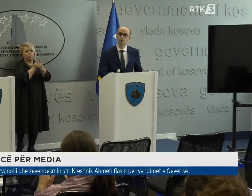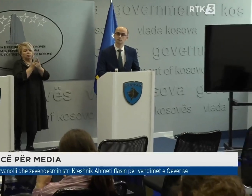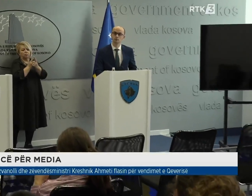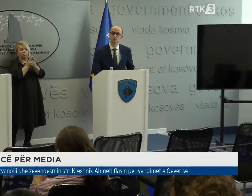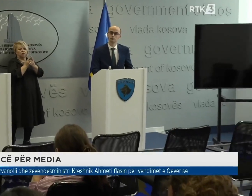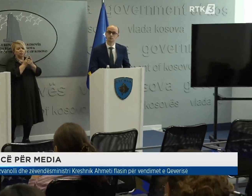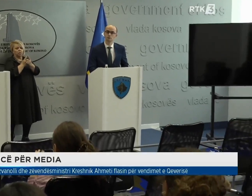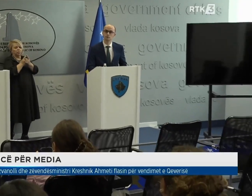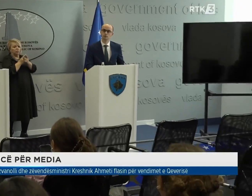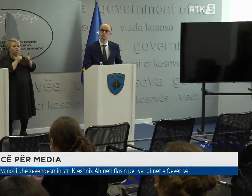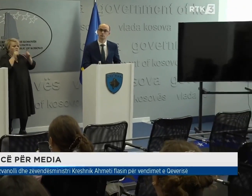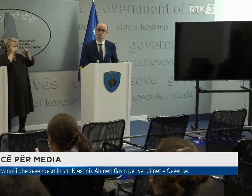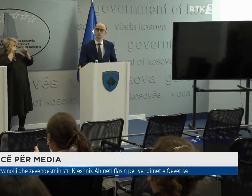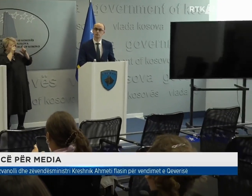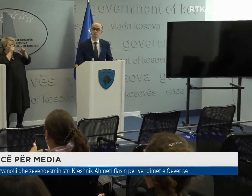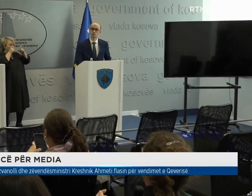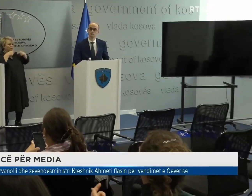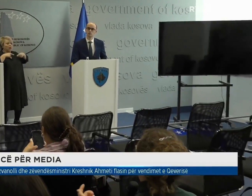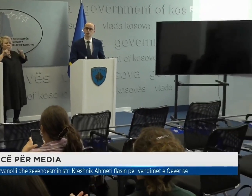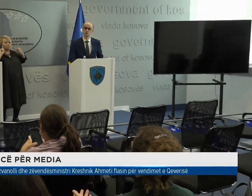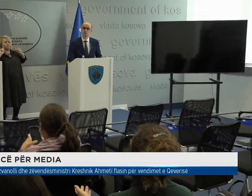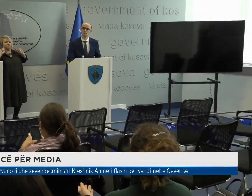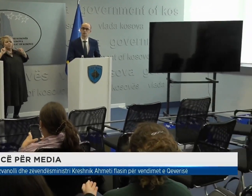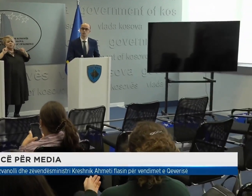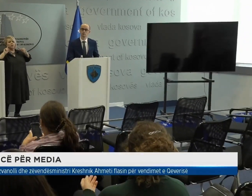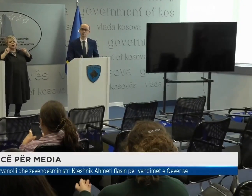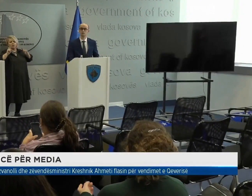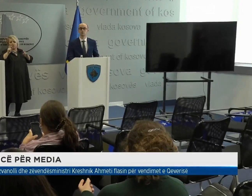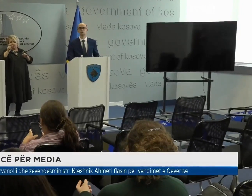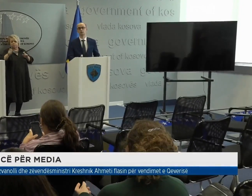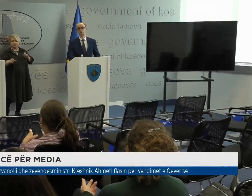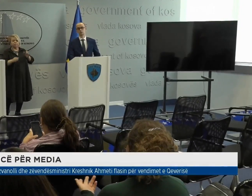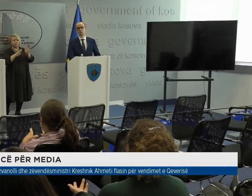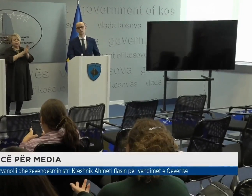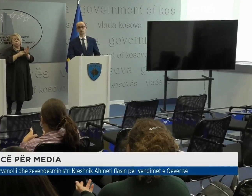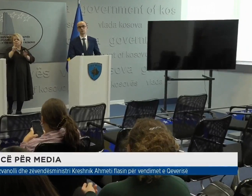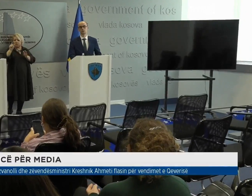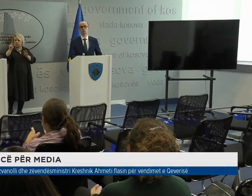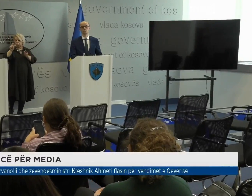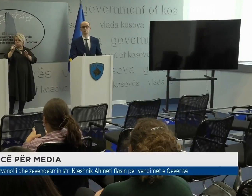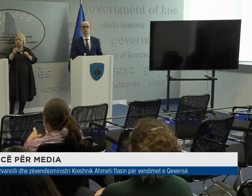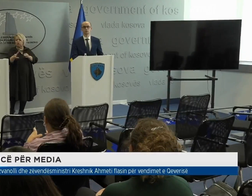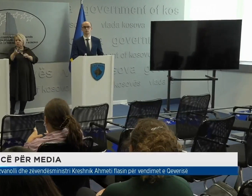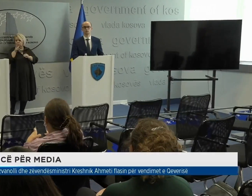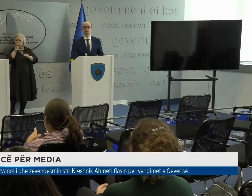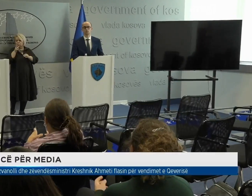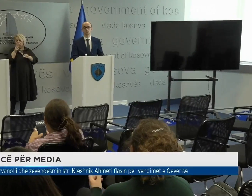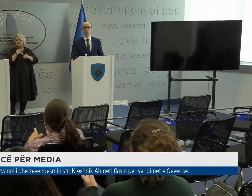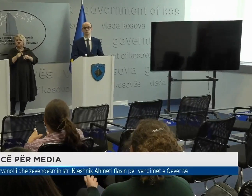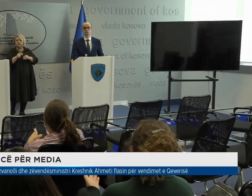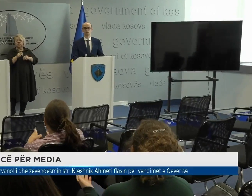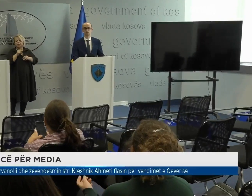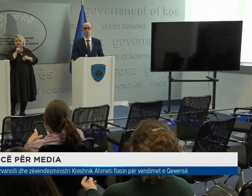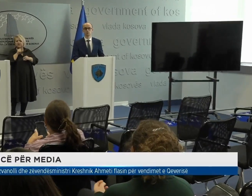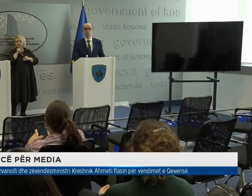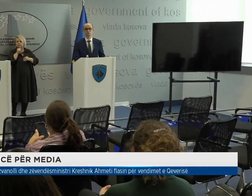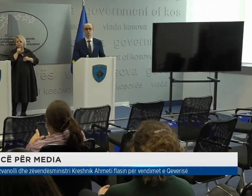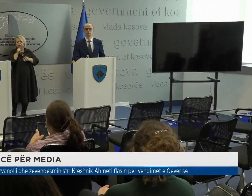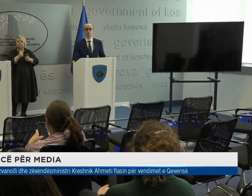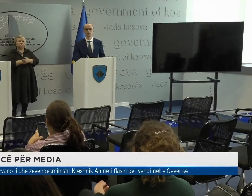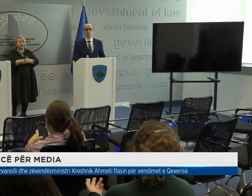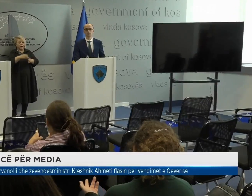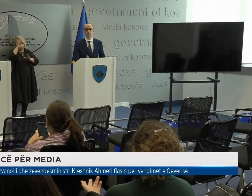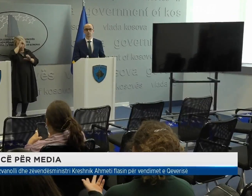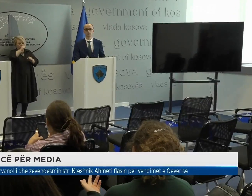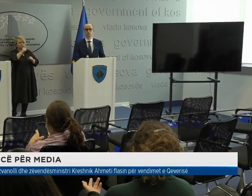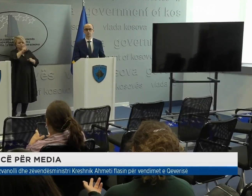për fotografin që është bërë publike javëve të fundit mes Milan Radojčićit, i cili është i kërkuar nga Interpoli, dhe ambasadorit